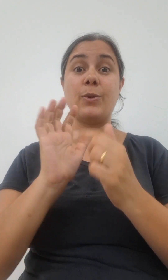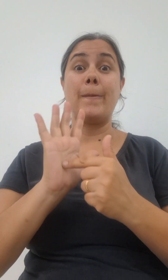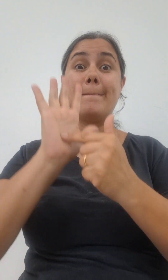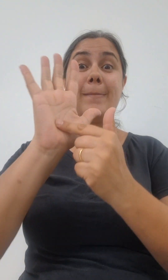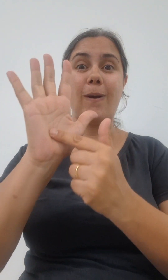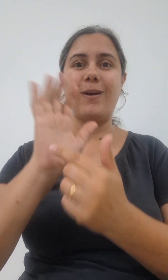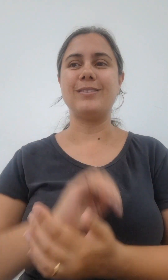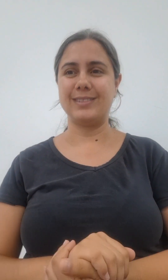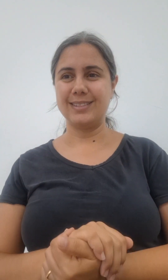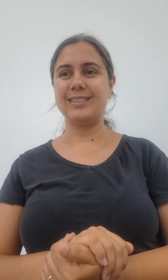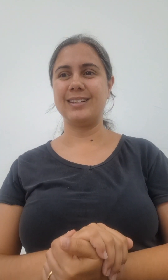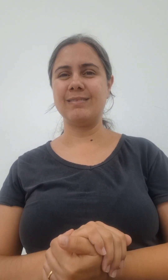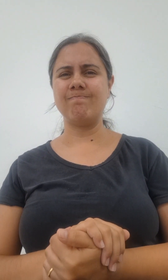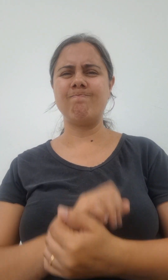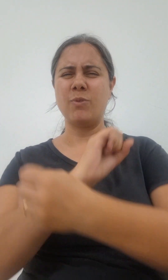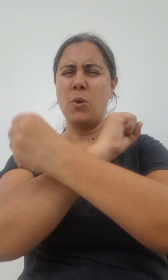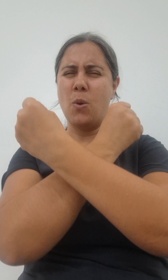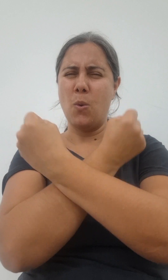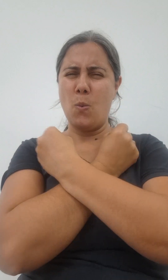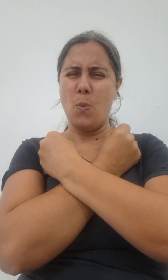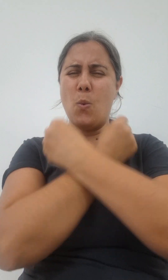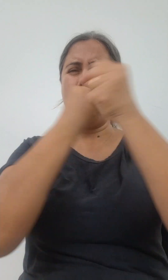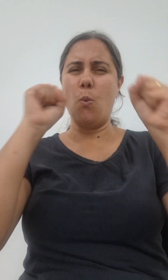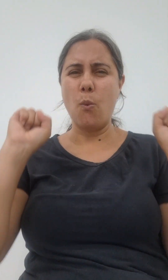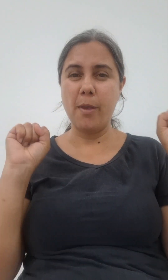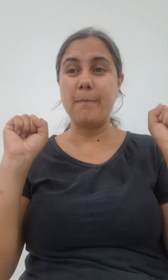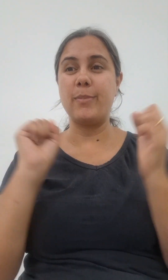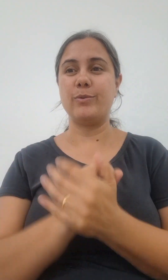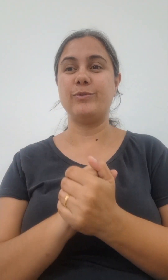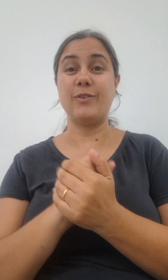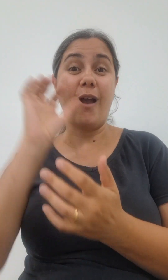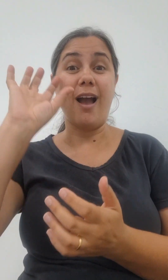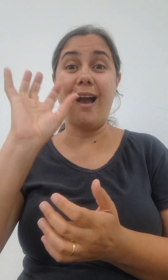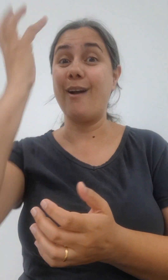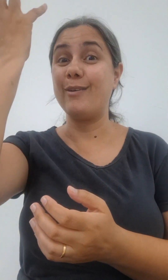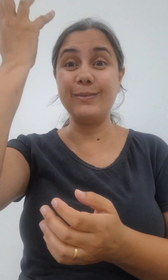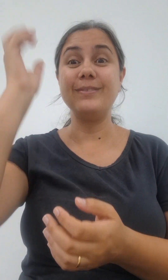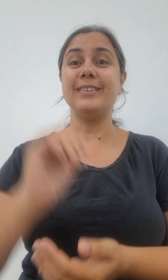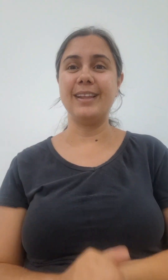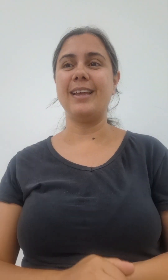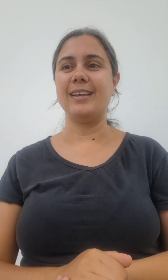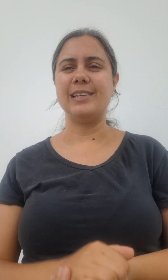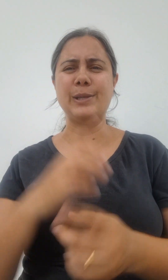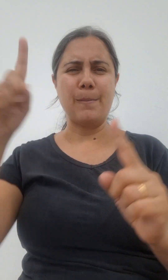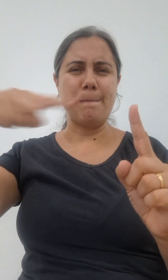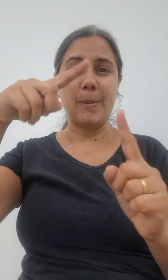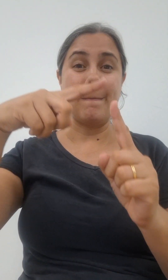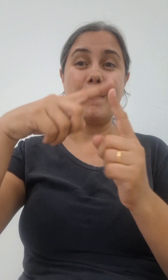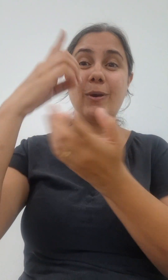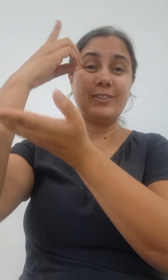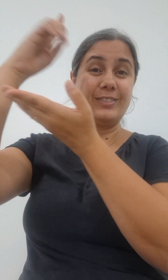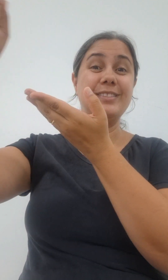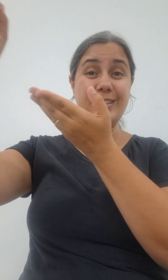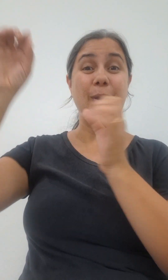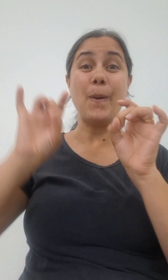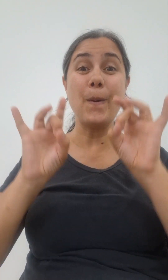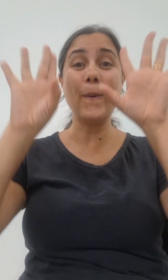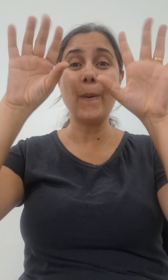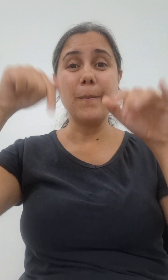se revela, o impossível acontece e os seus propósitos se cumprem na